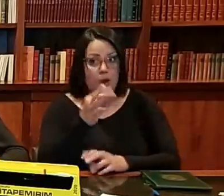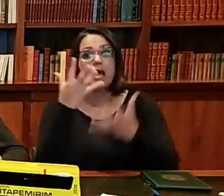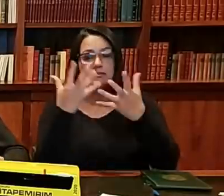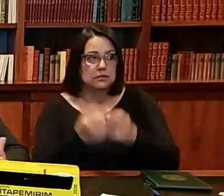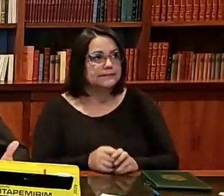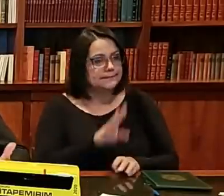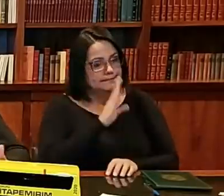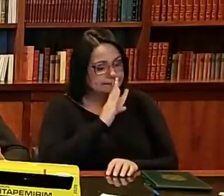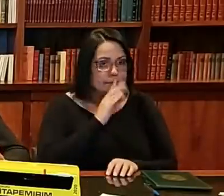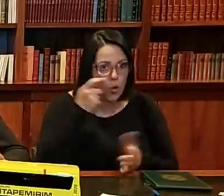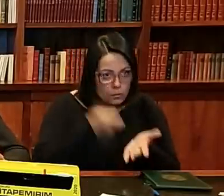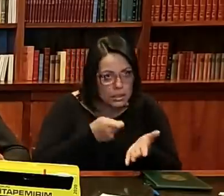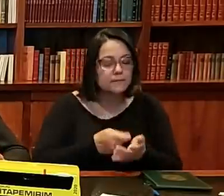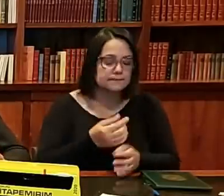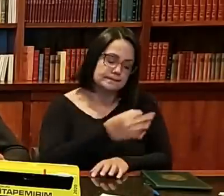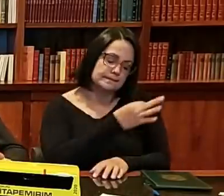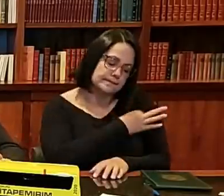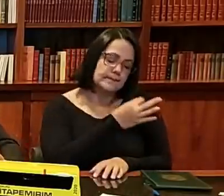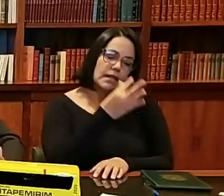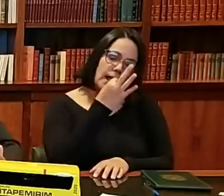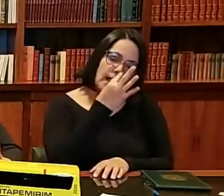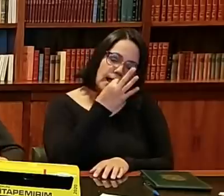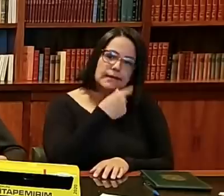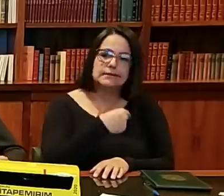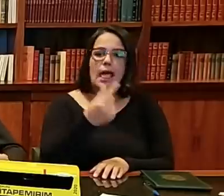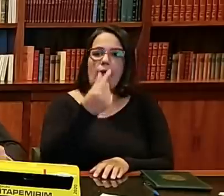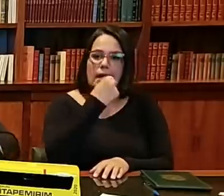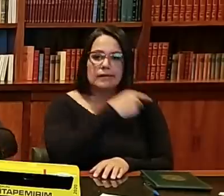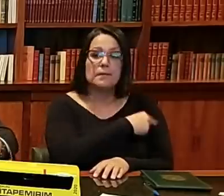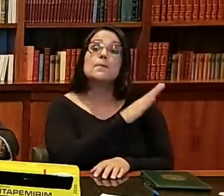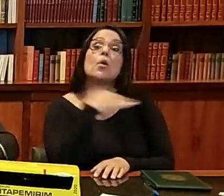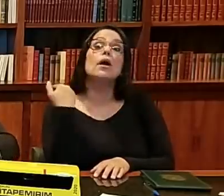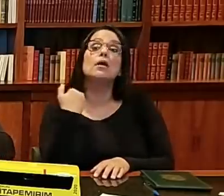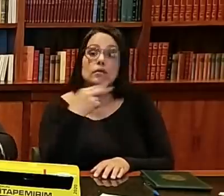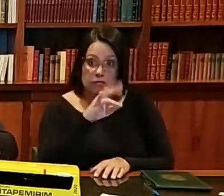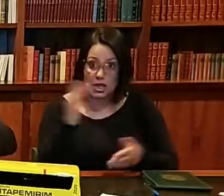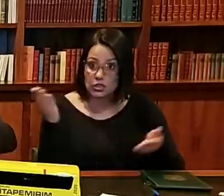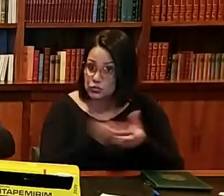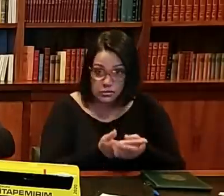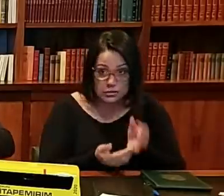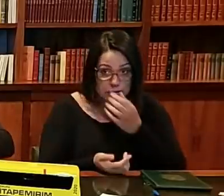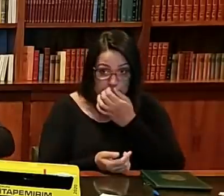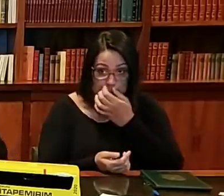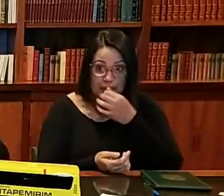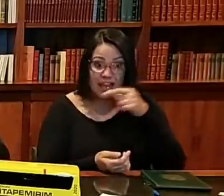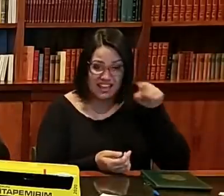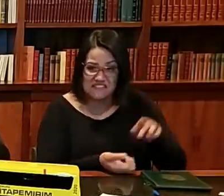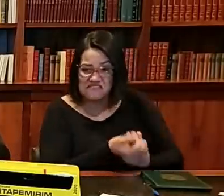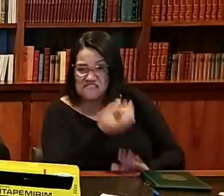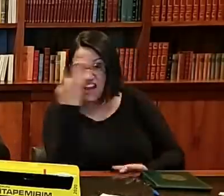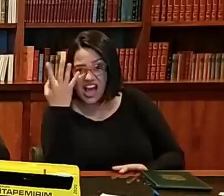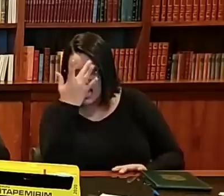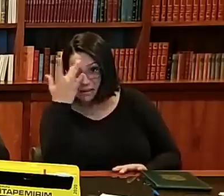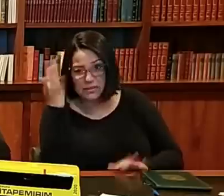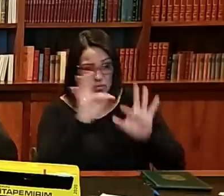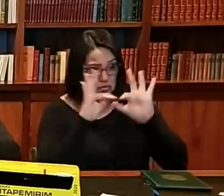Outra doença que é agravada pelo fato de ser injetada a vacina. Ele vai entrar na justiça, não. Esses cidadãos, centenas